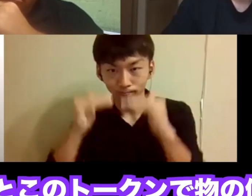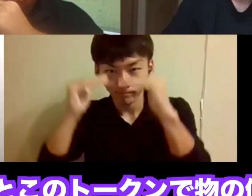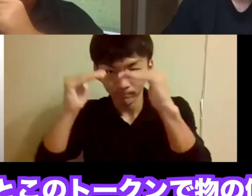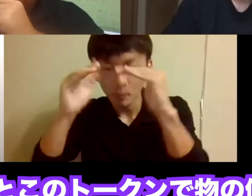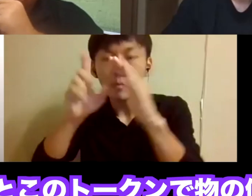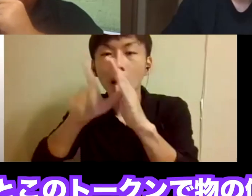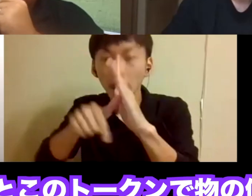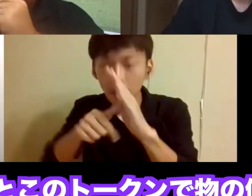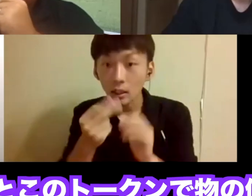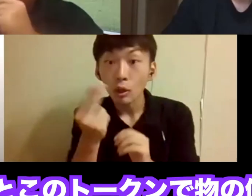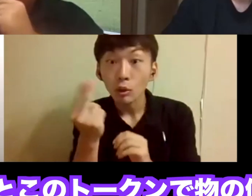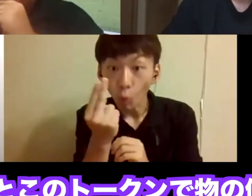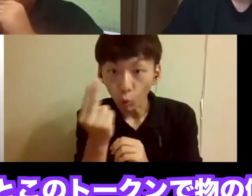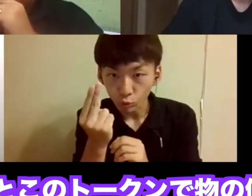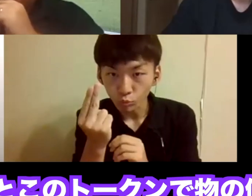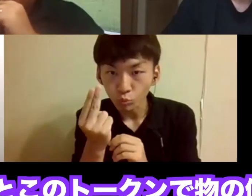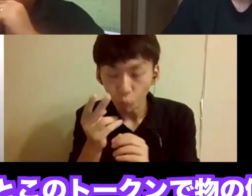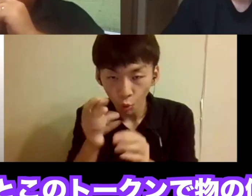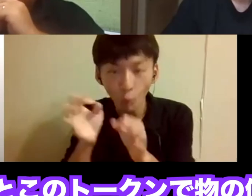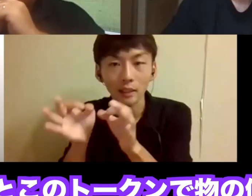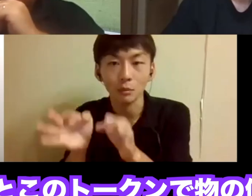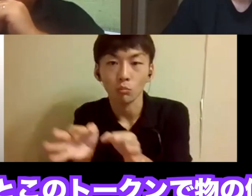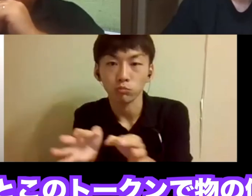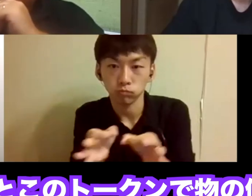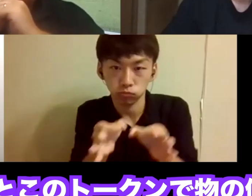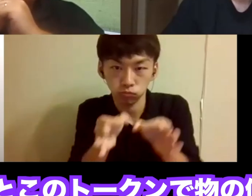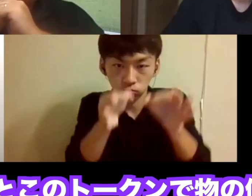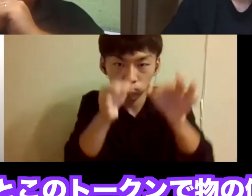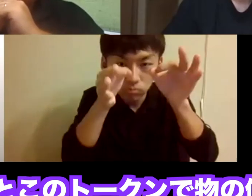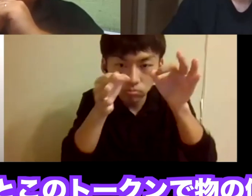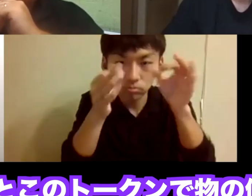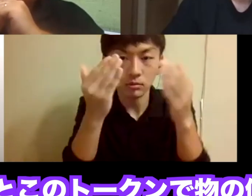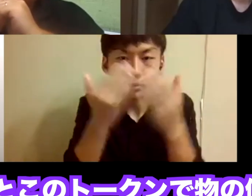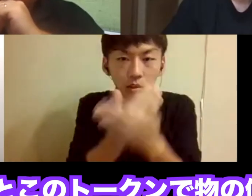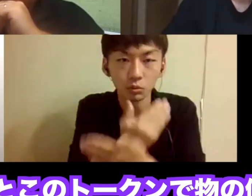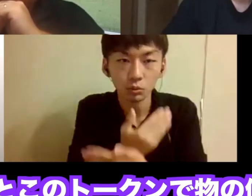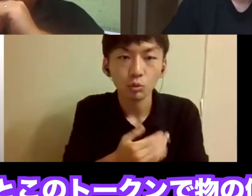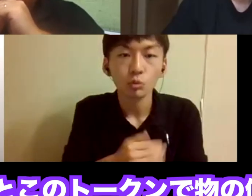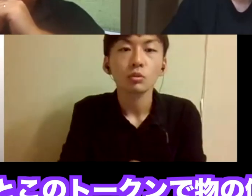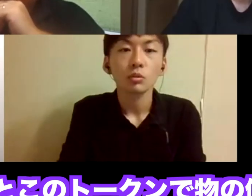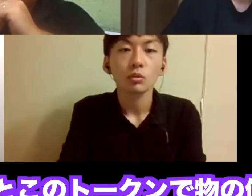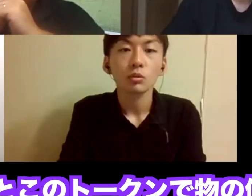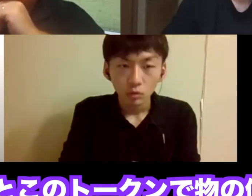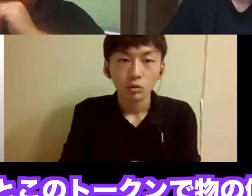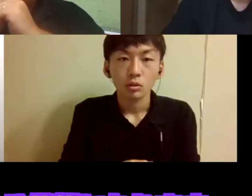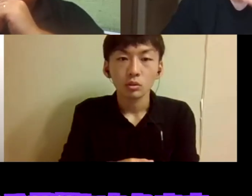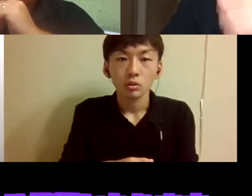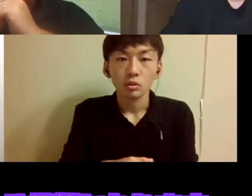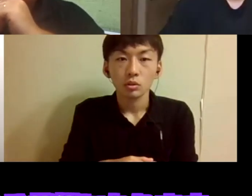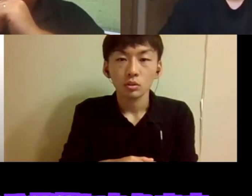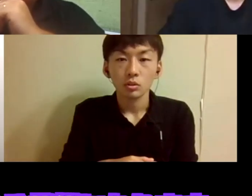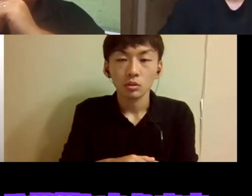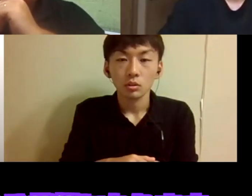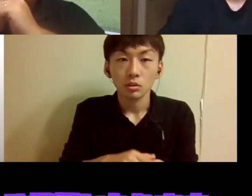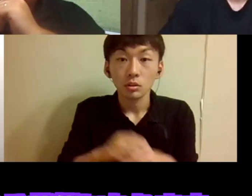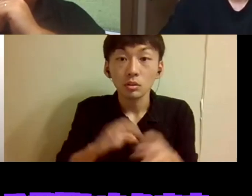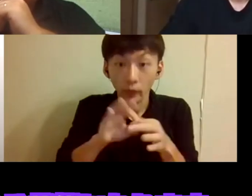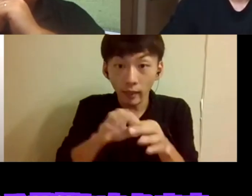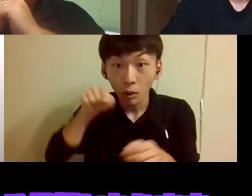価値が上がっていくので早い段階で買ってもらった人というのは何ですかねこう含み益を持って